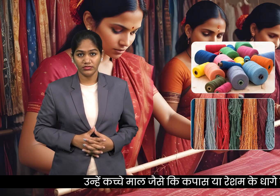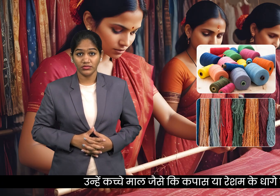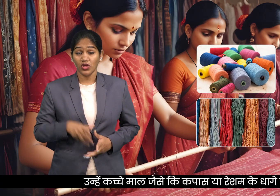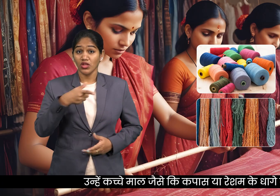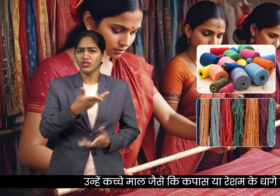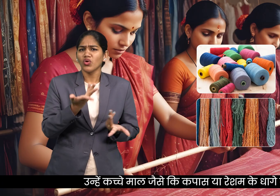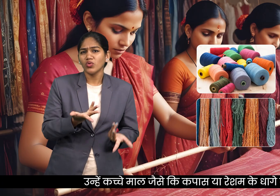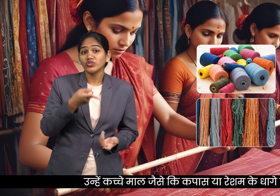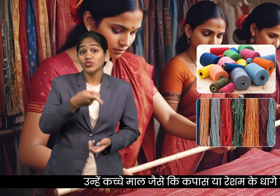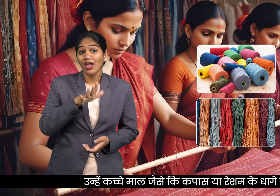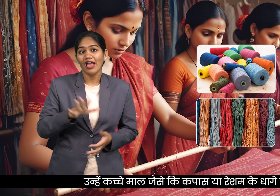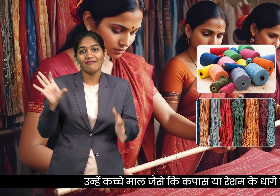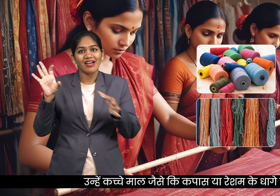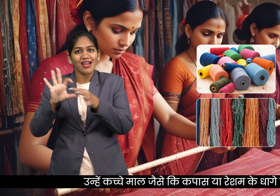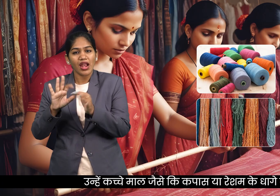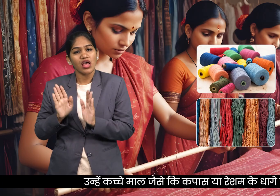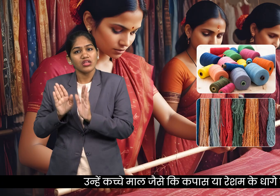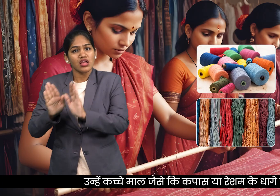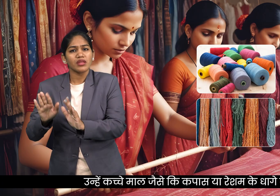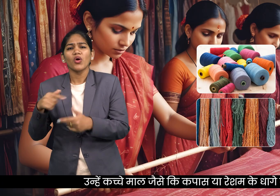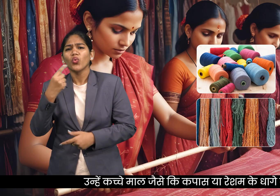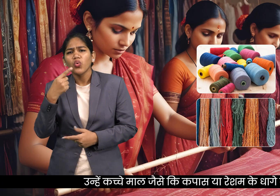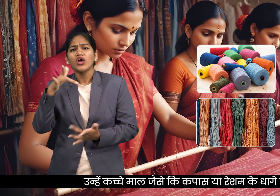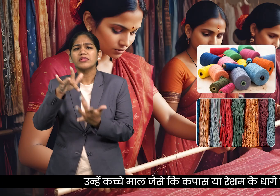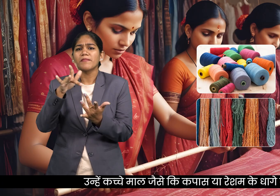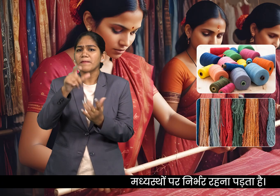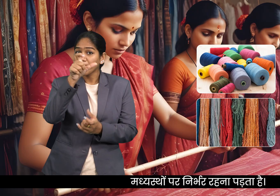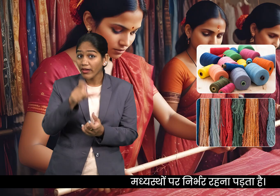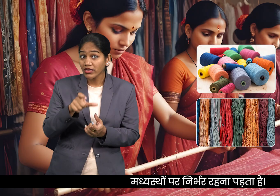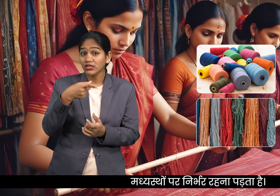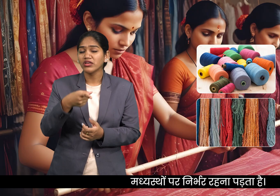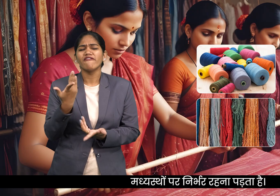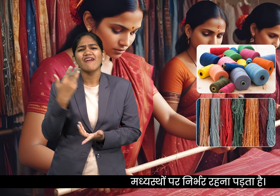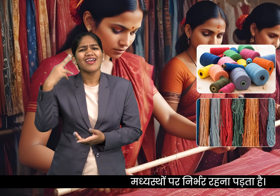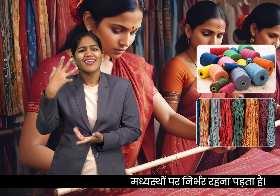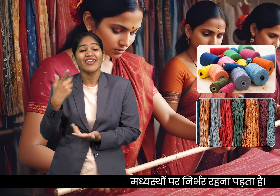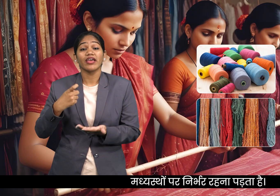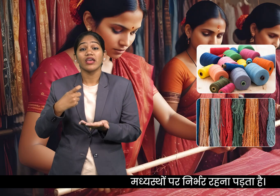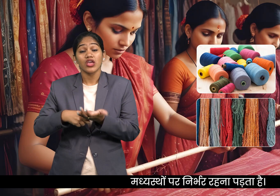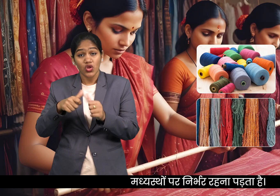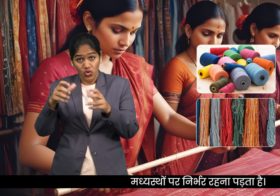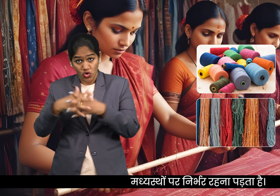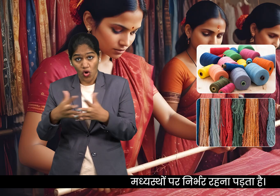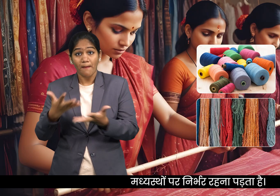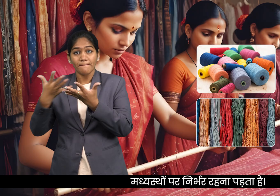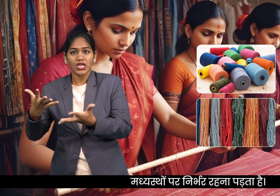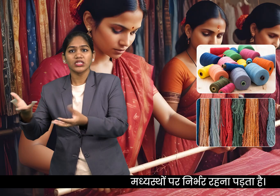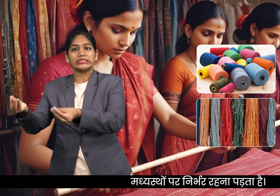उन्हें कच्चे माल जैसे कि कपास या रेशम के धागे के लिए मध्यस्थों पर निर्भर रहना पड़ता